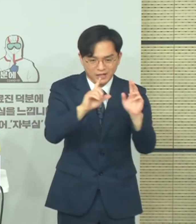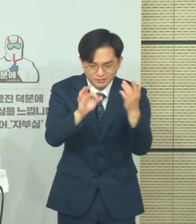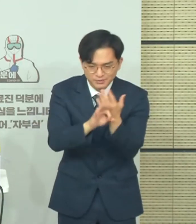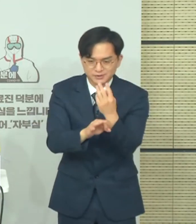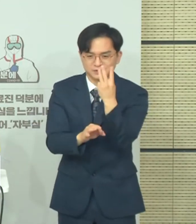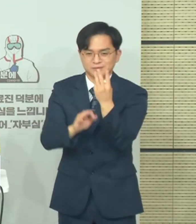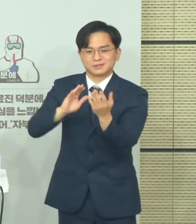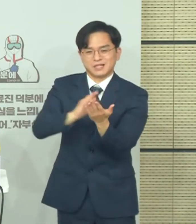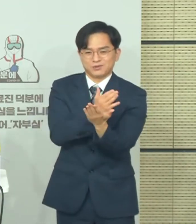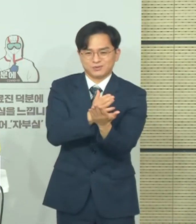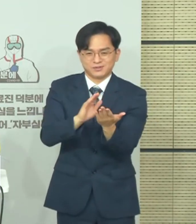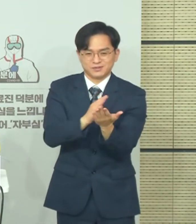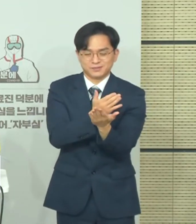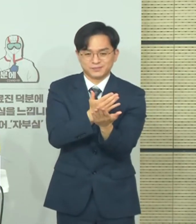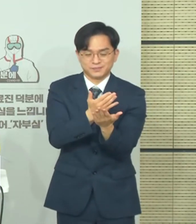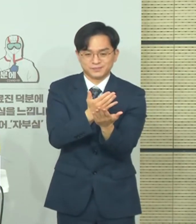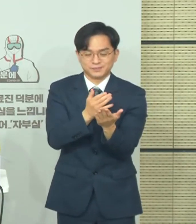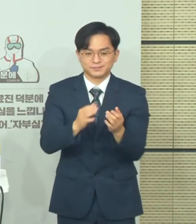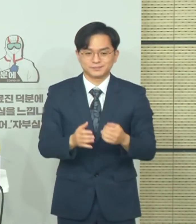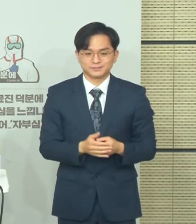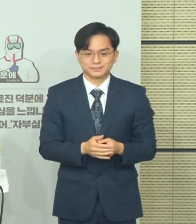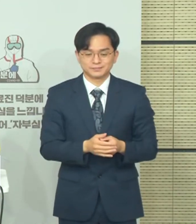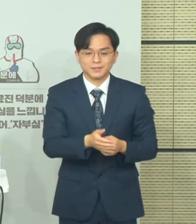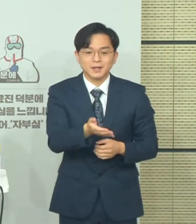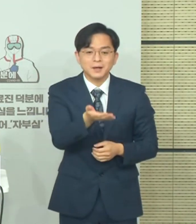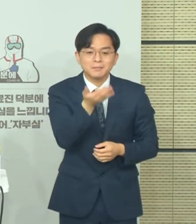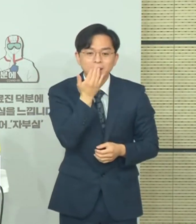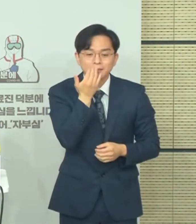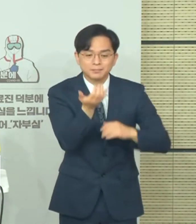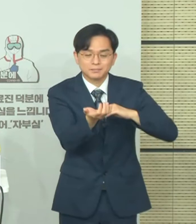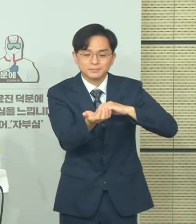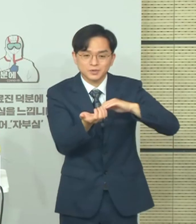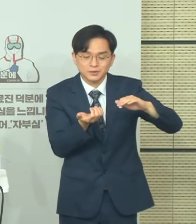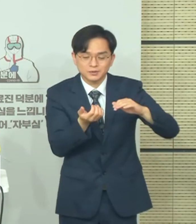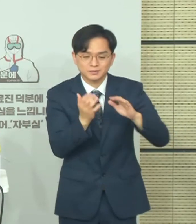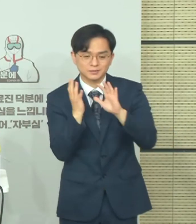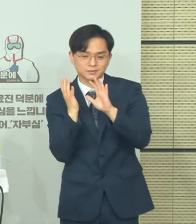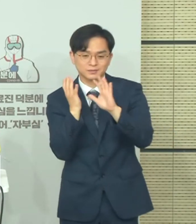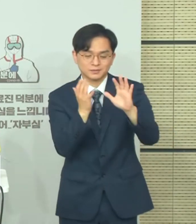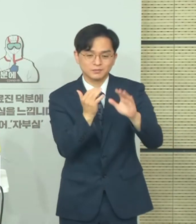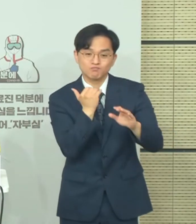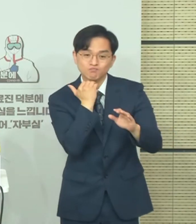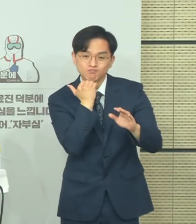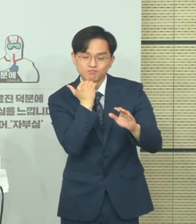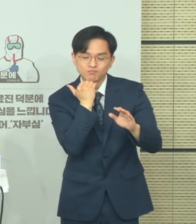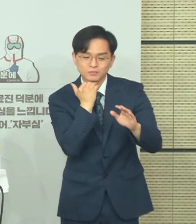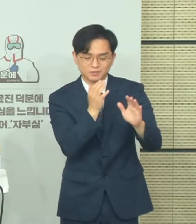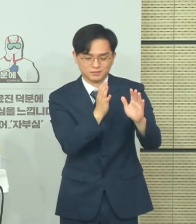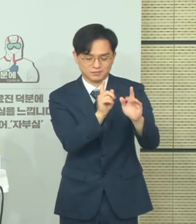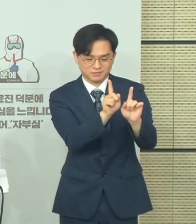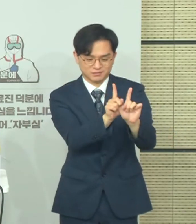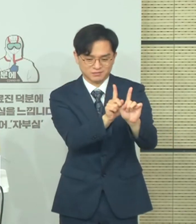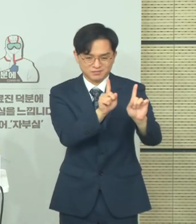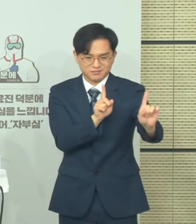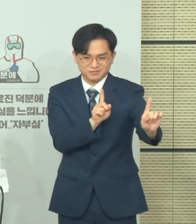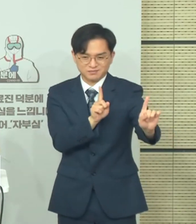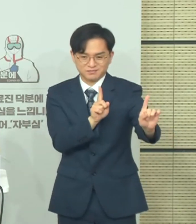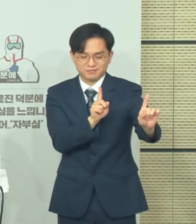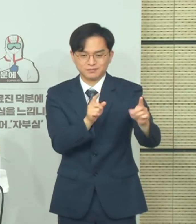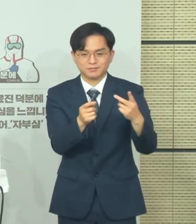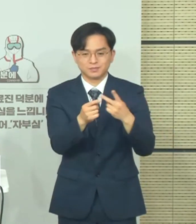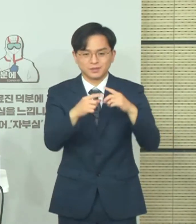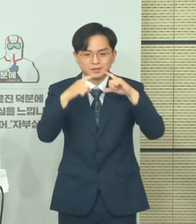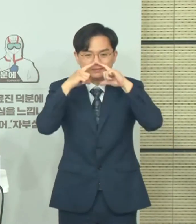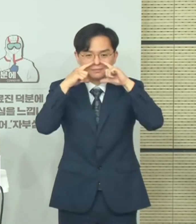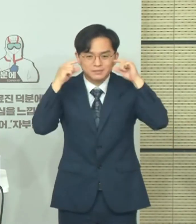나누어 운영하고 식사 대기 시대인 간격 유지 스탁 일렬 배치와 같은 식당 반격 주춤주춤